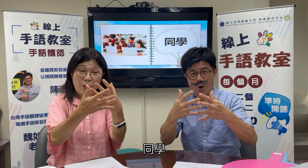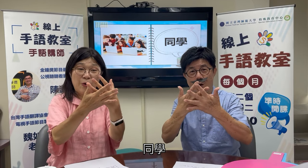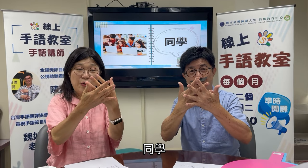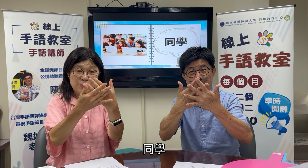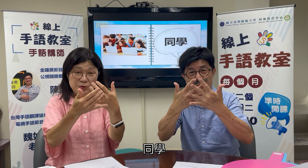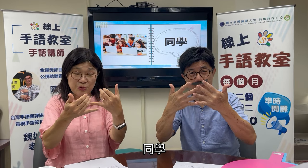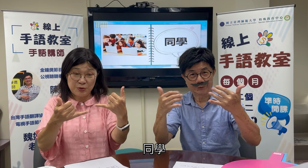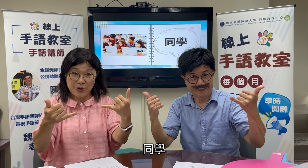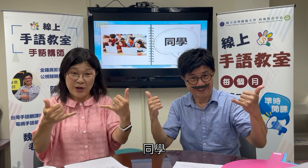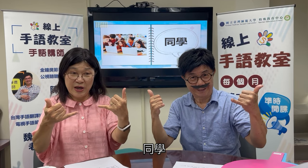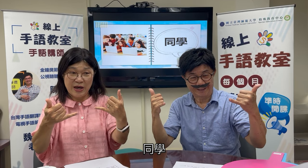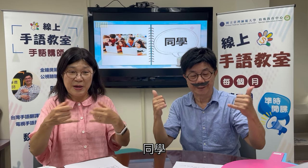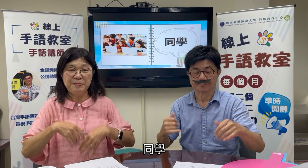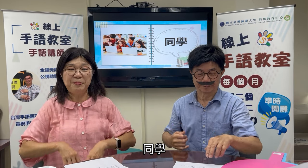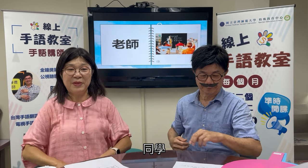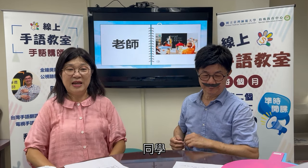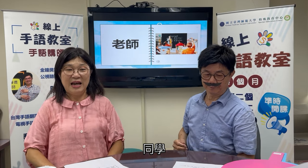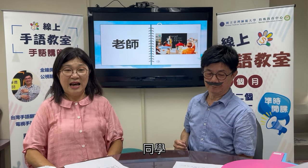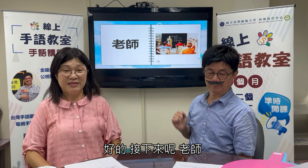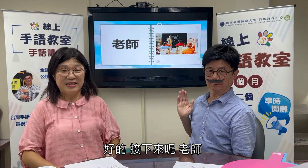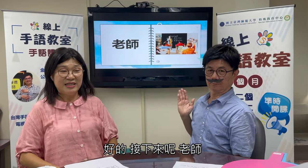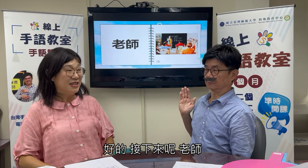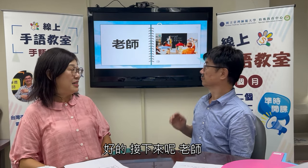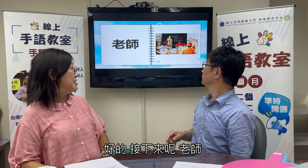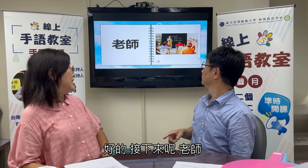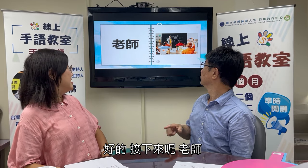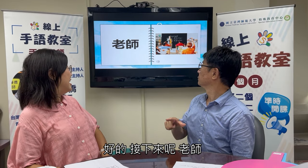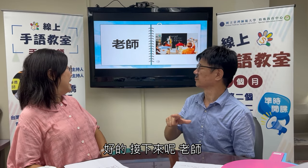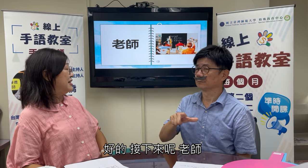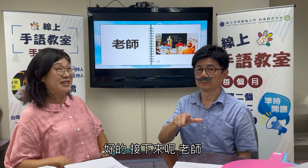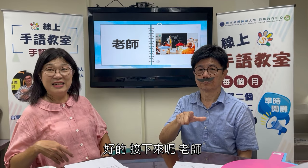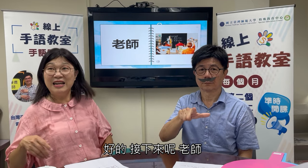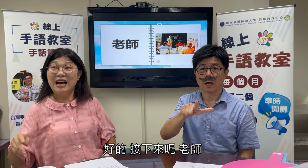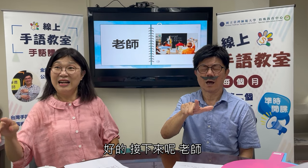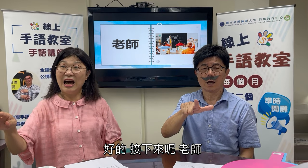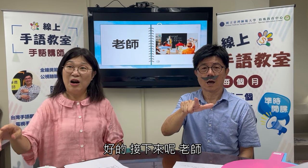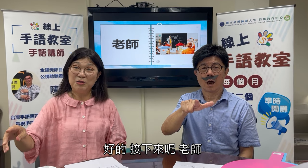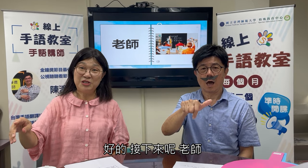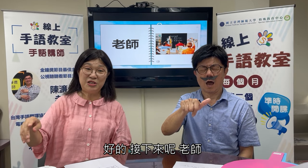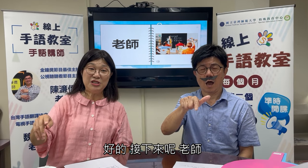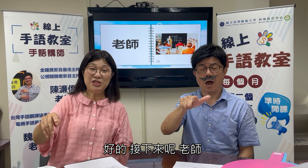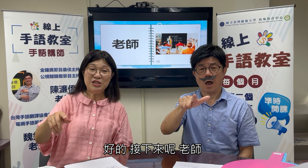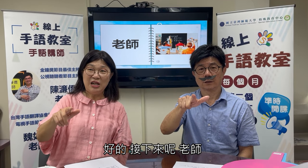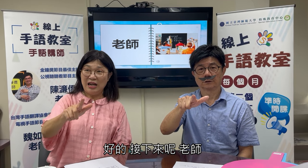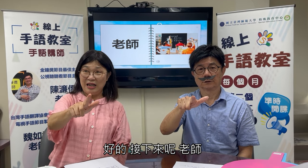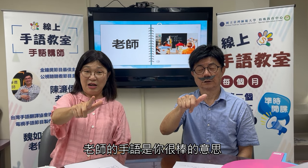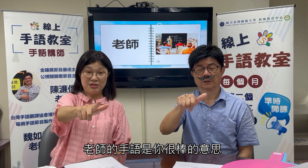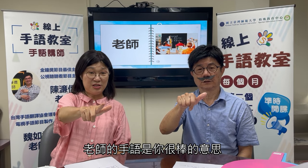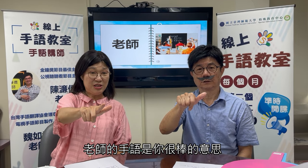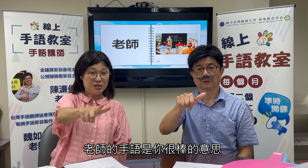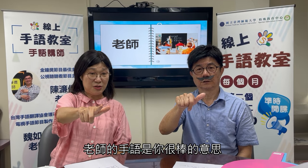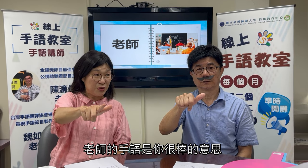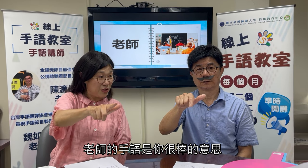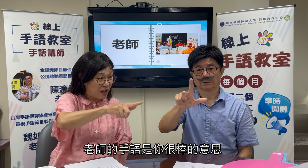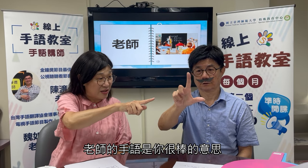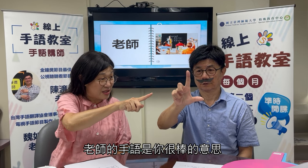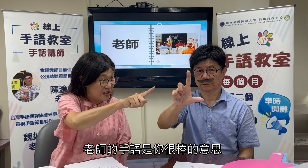同学。好的，接下来呢，老师，老师的手语哦，是